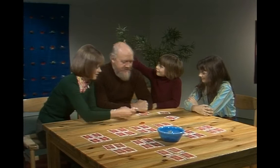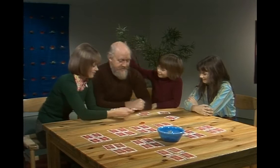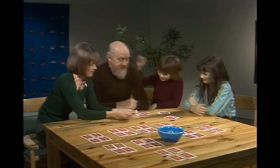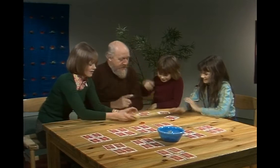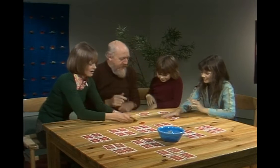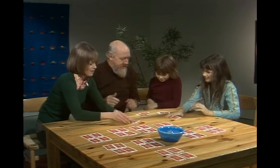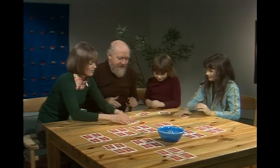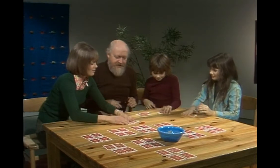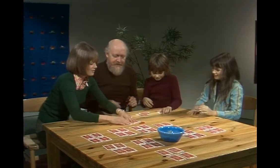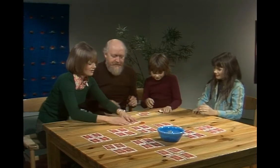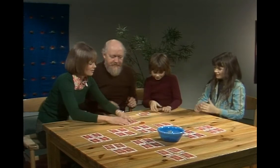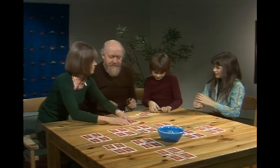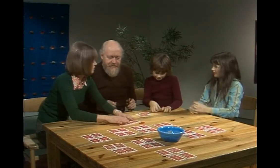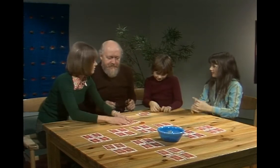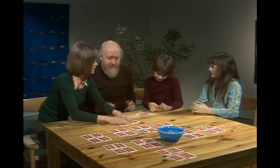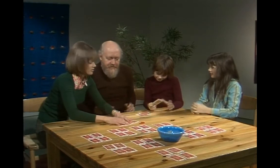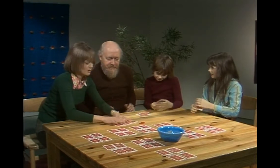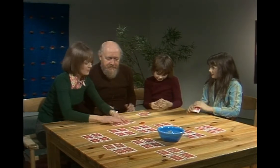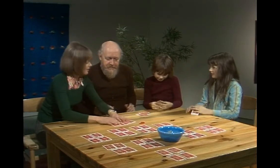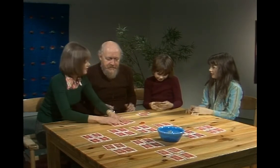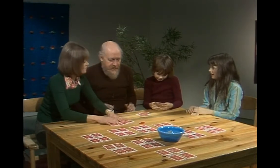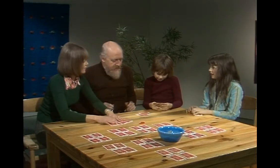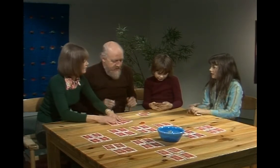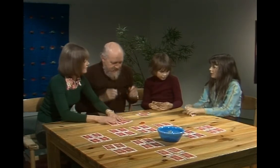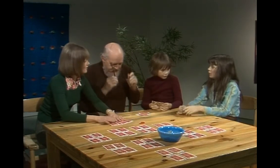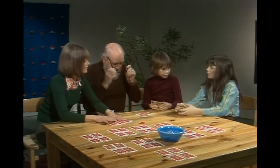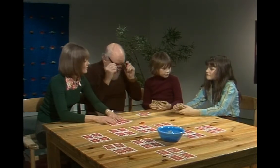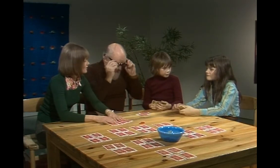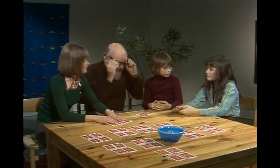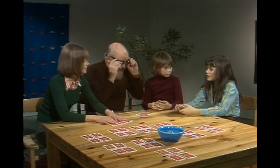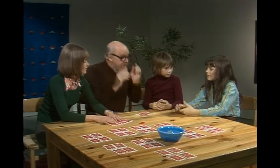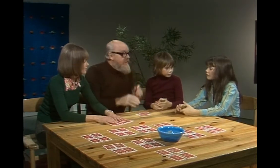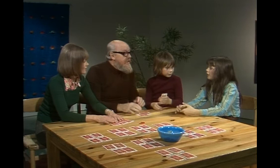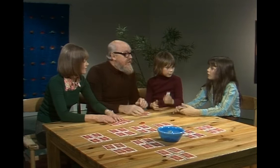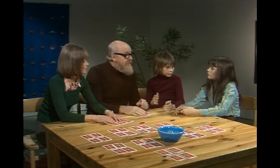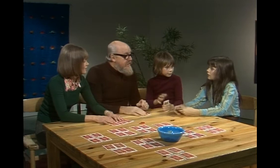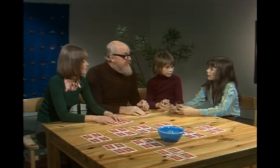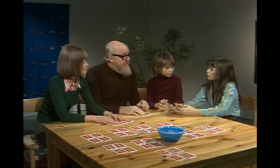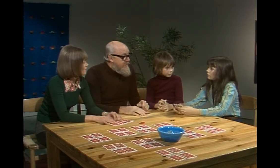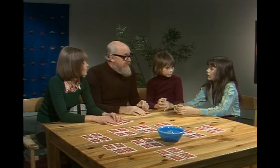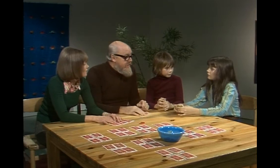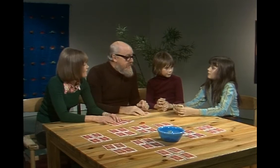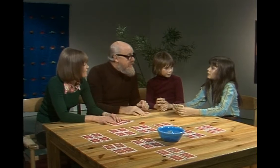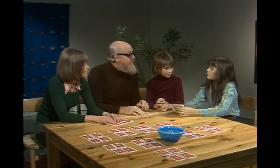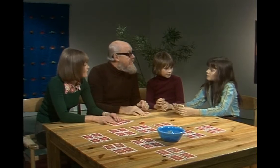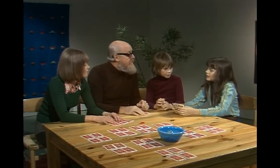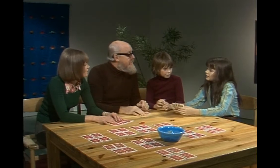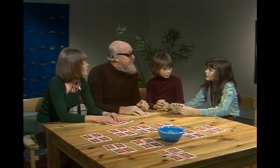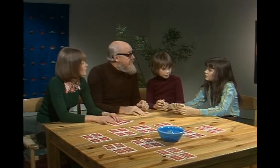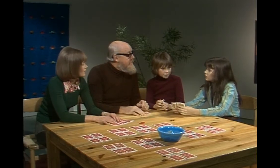Det här ska bli intressant. Ja, men sen måste ni ju lära oss hur man spelar det här spelet. Mm. Jo, vi börjar med den röda kortleken och spelar snappa upp spelet. Det är det första man